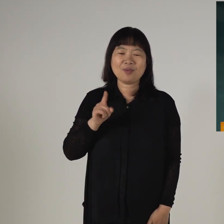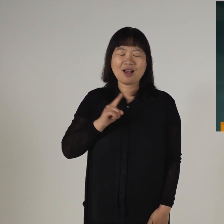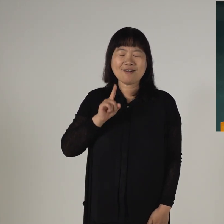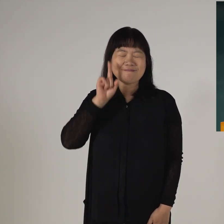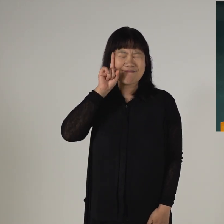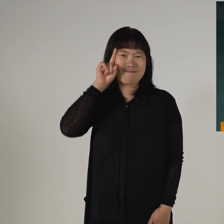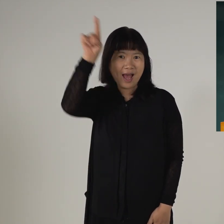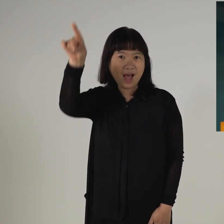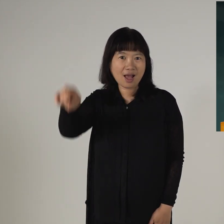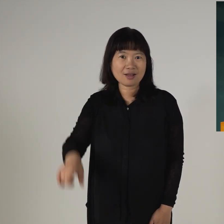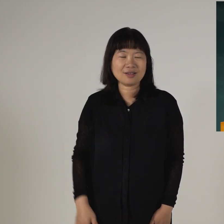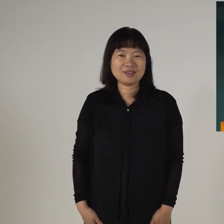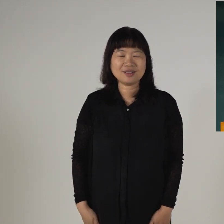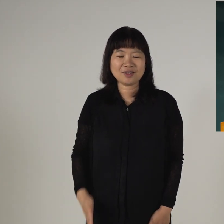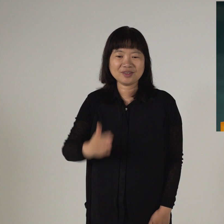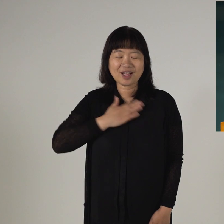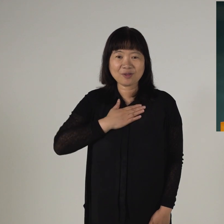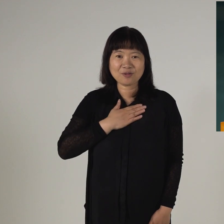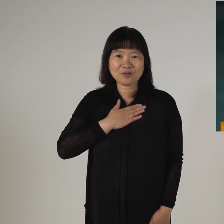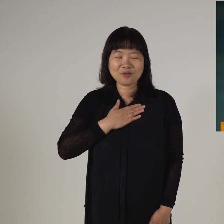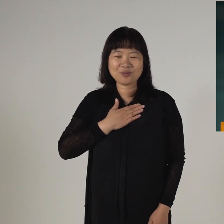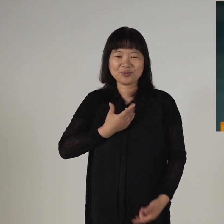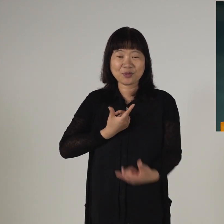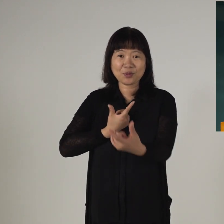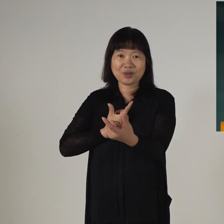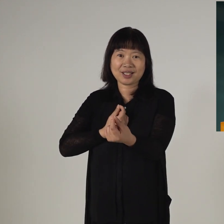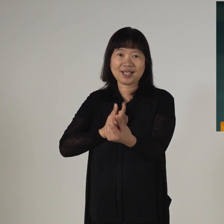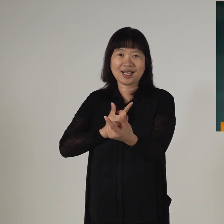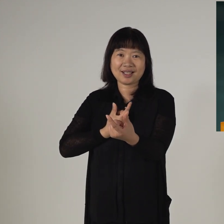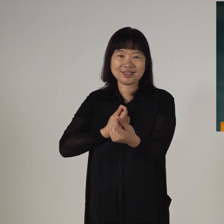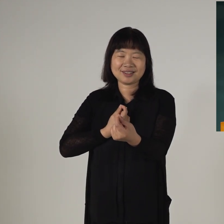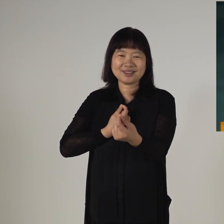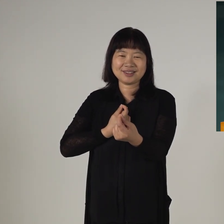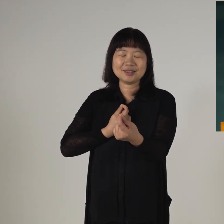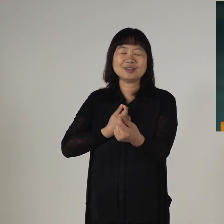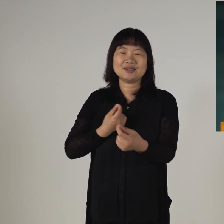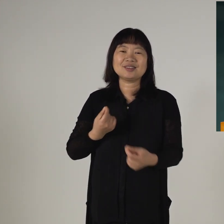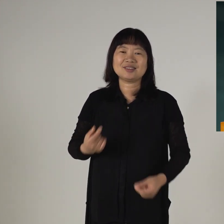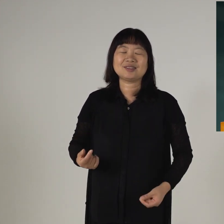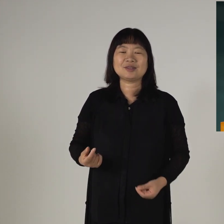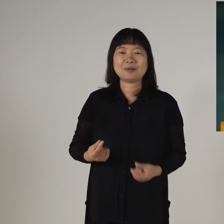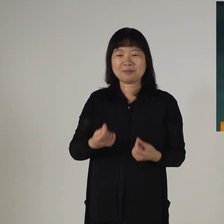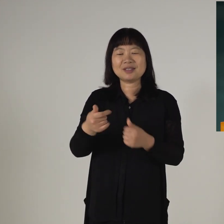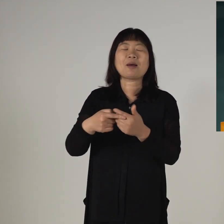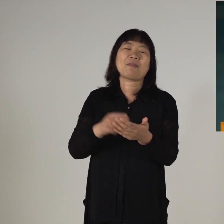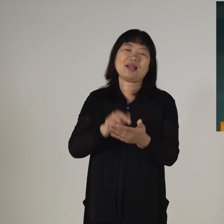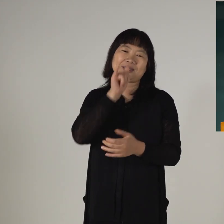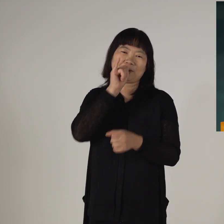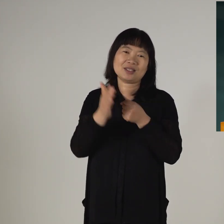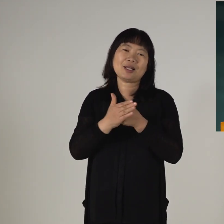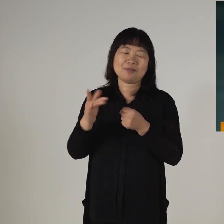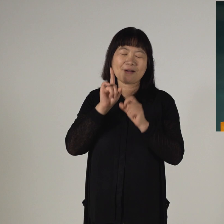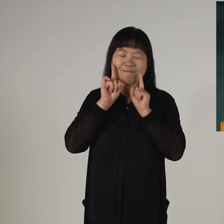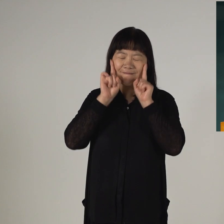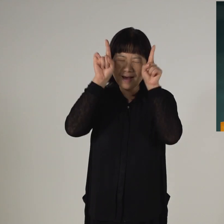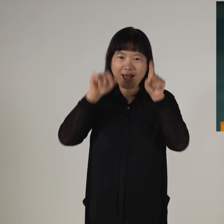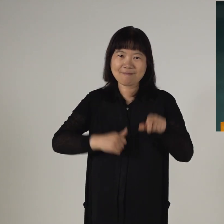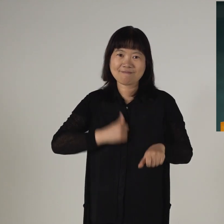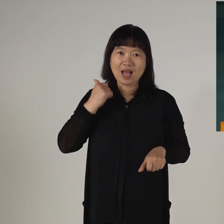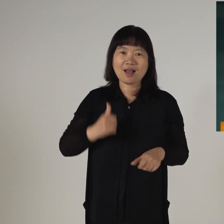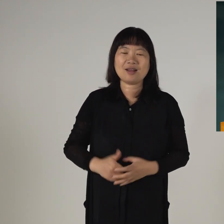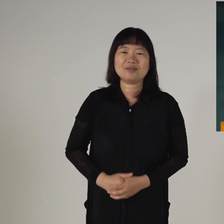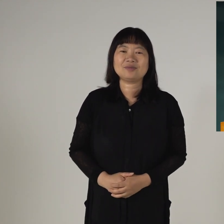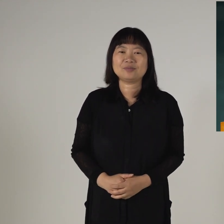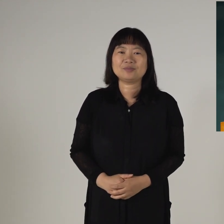열내고 불내면 나도 사실 일말에 몇 프로라도 그런 마음이 있었다는 얘기예요.